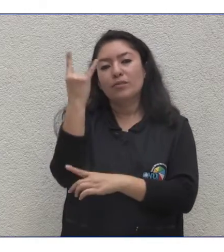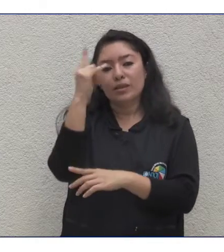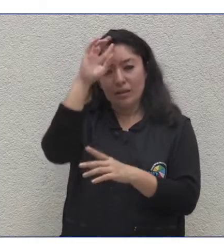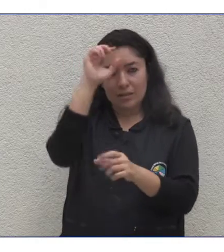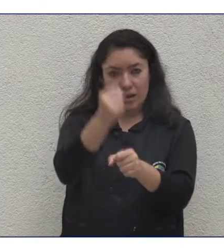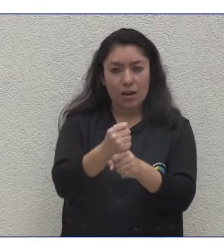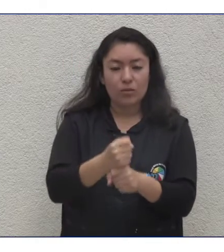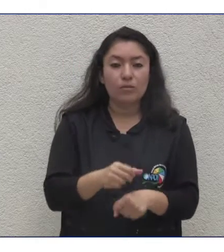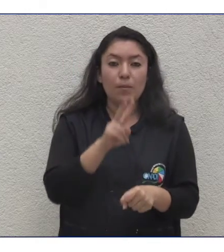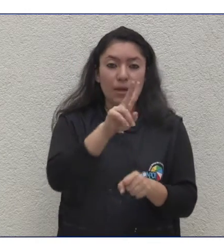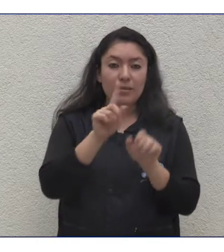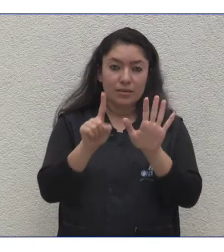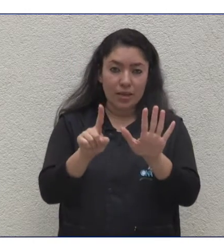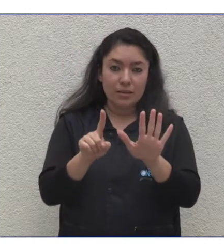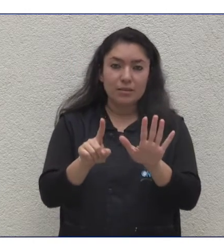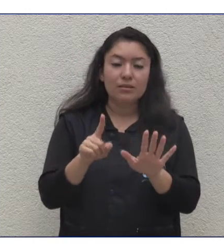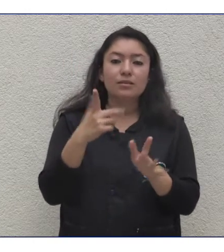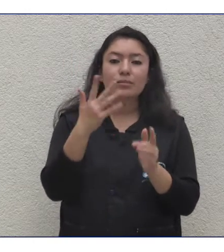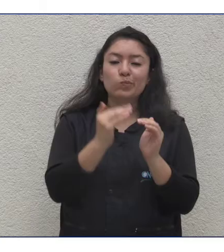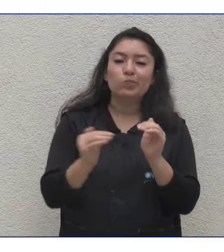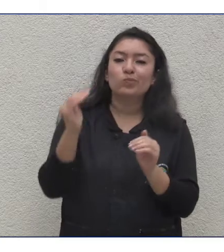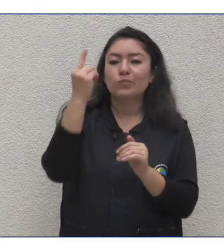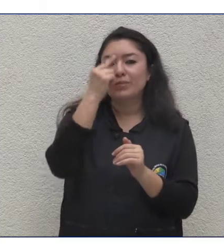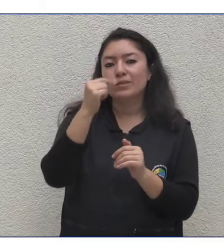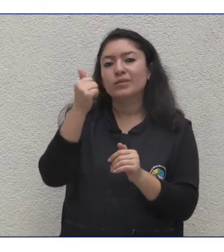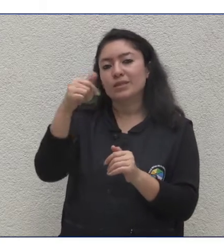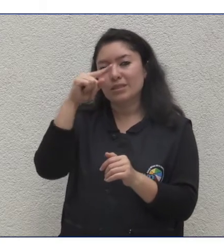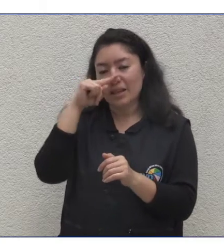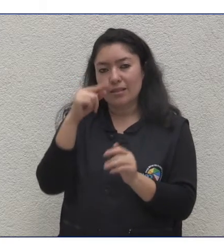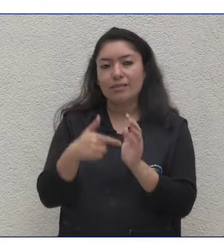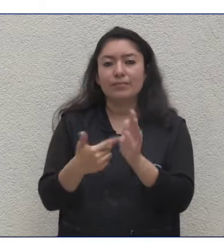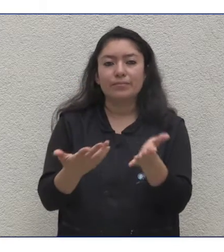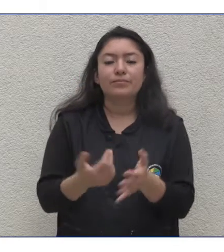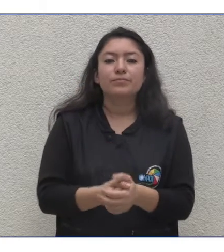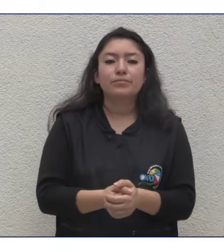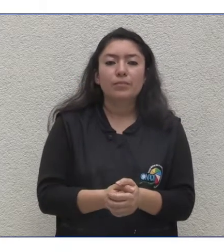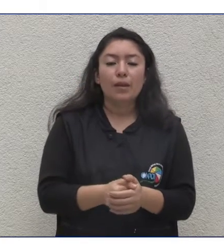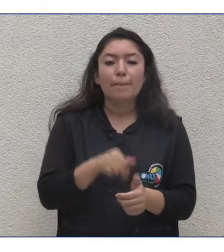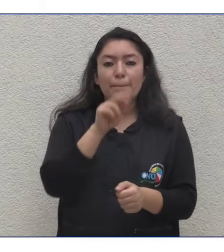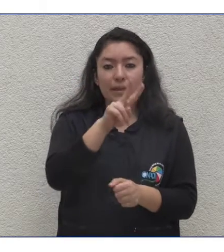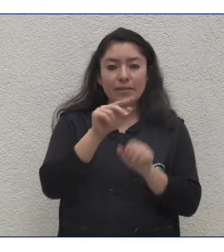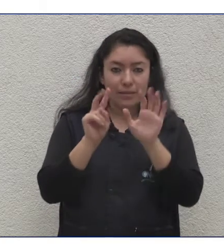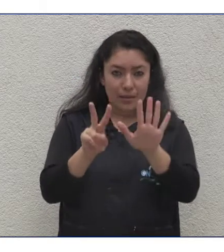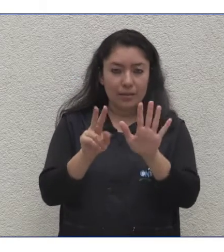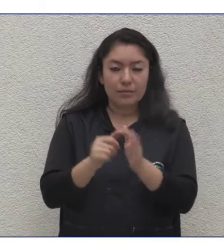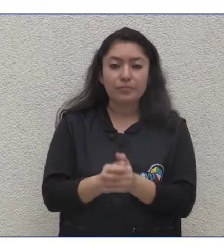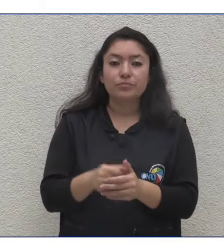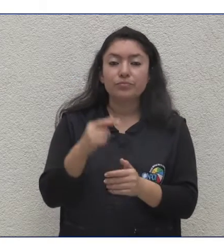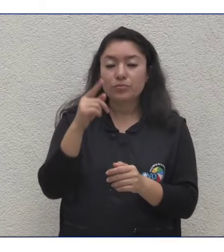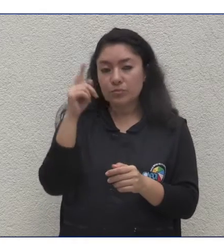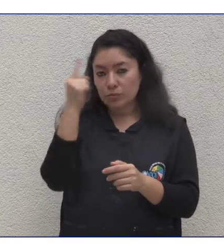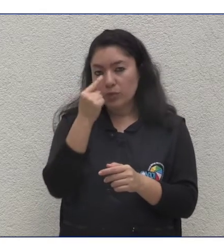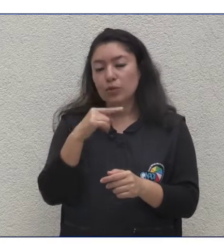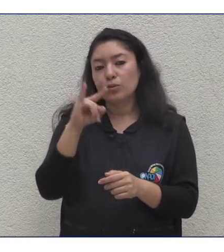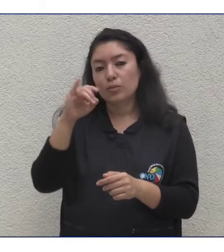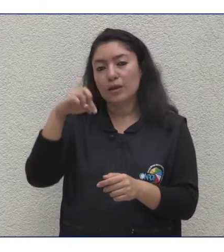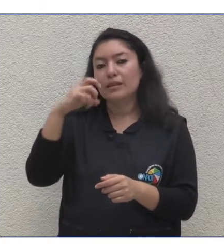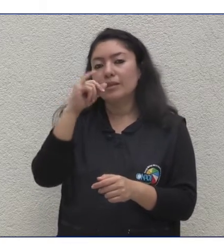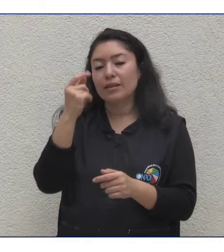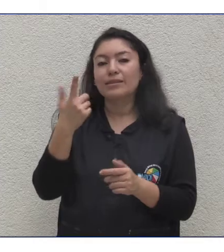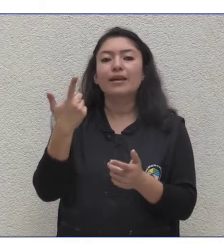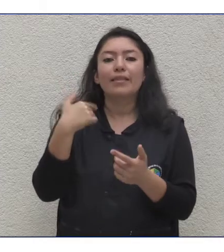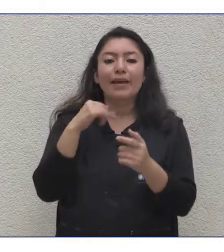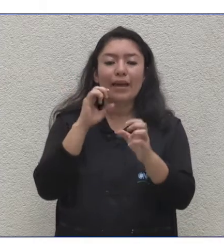de Guatemala. 26. Superintendencia de Administración Tributaria. 27. Superintendencia